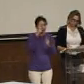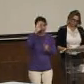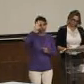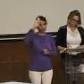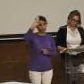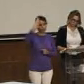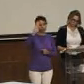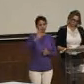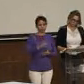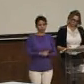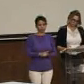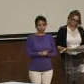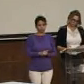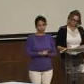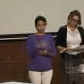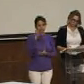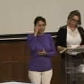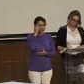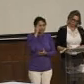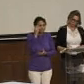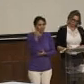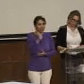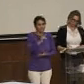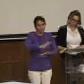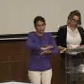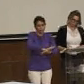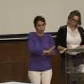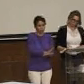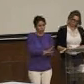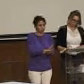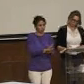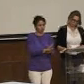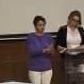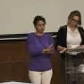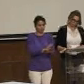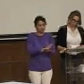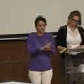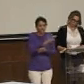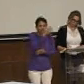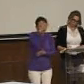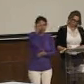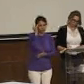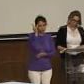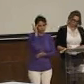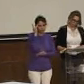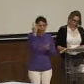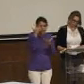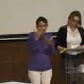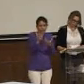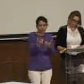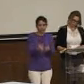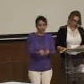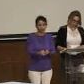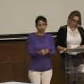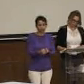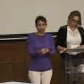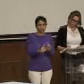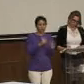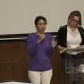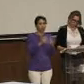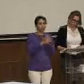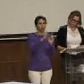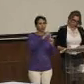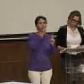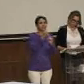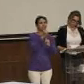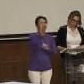Então, sem discriminar nenhum tipo de pessoa, atender a toda a